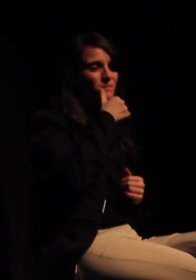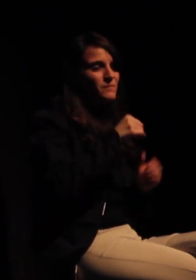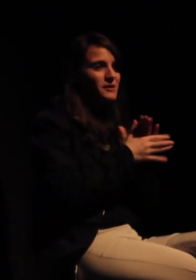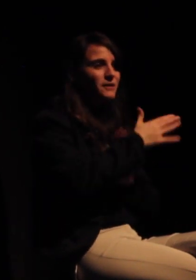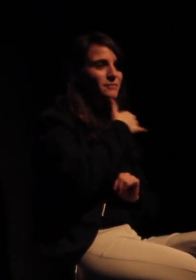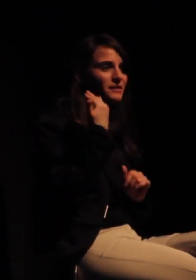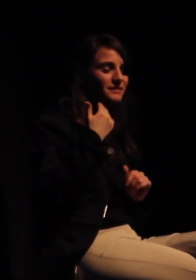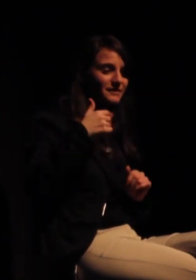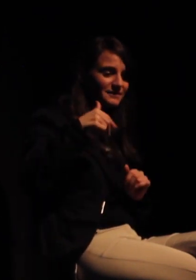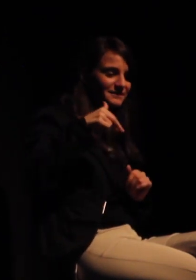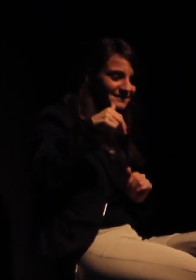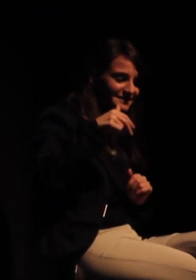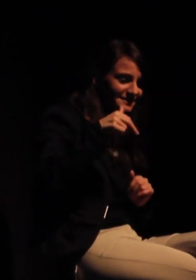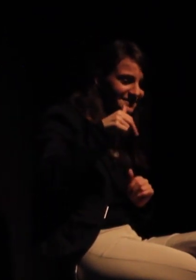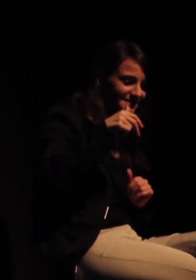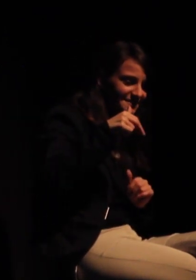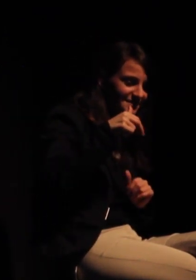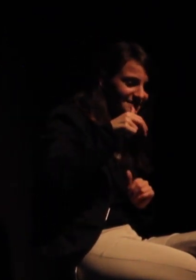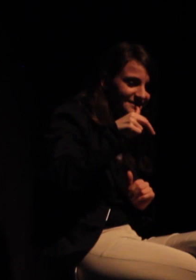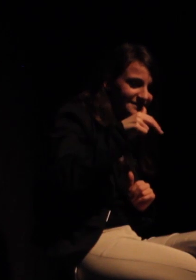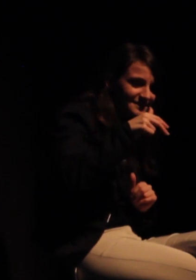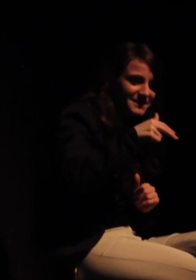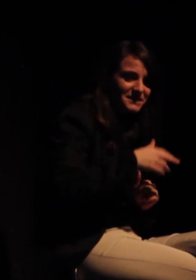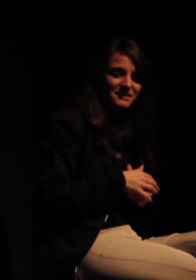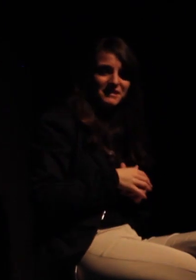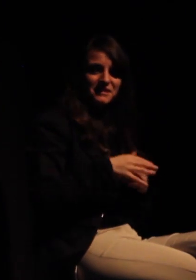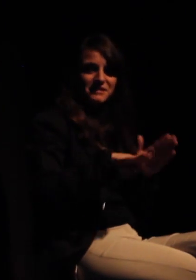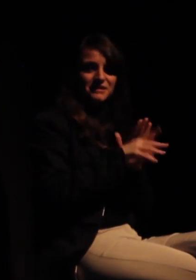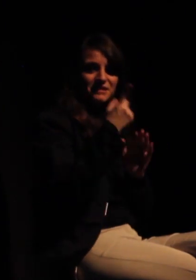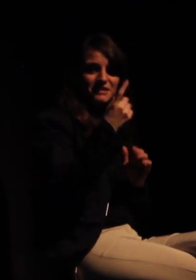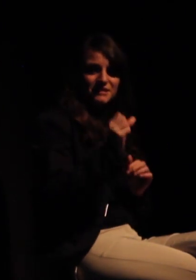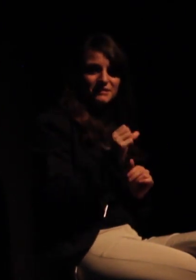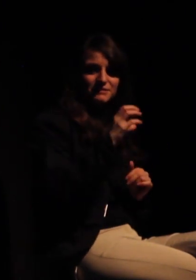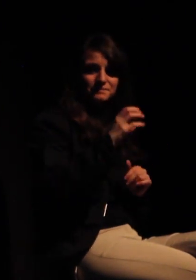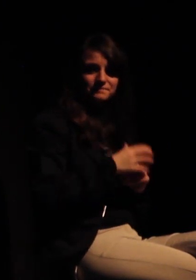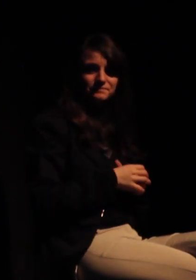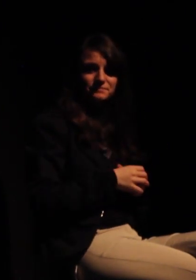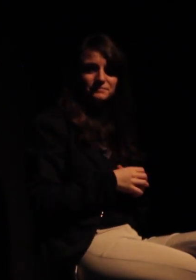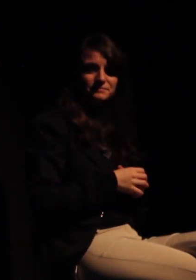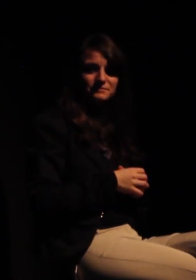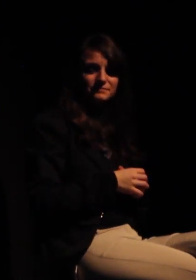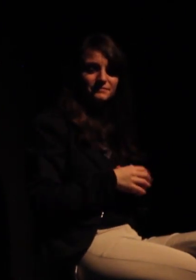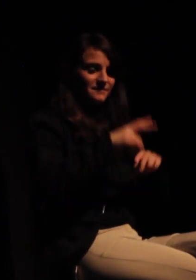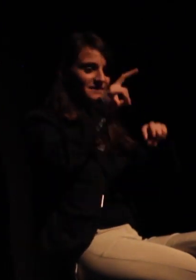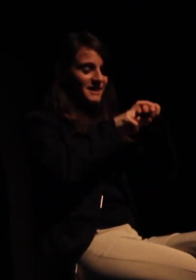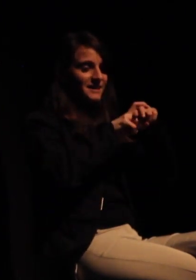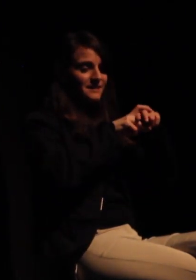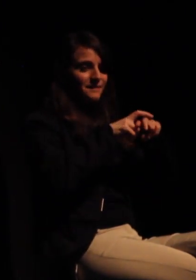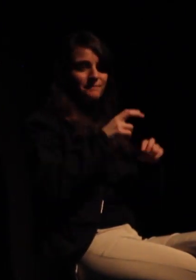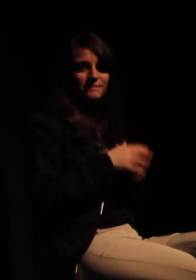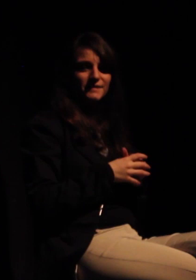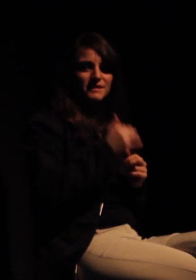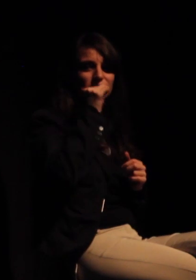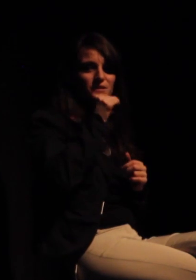andando devagar, assim, lento. Cheguei lá no 16, sentei,